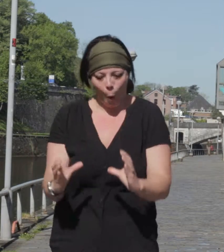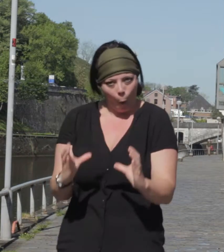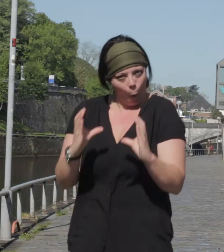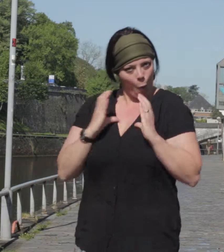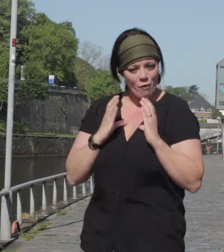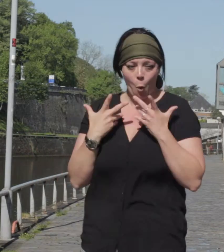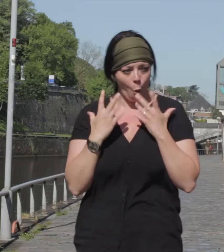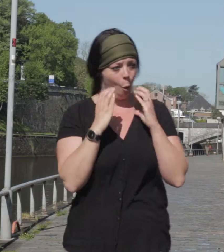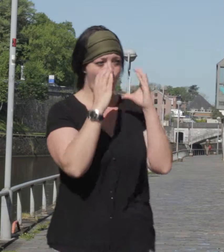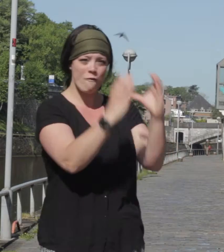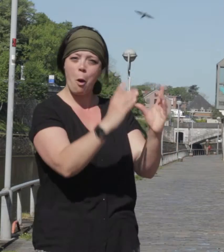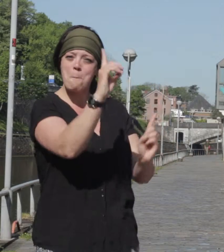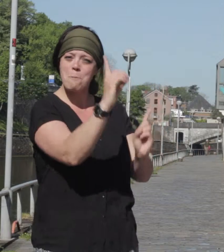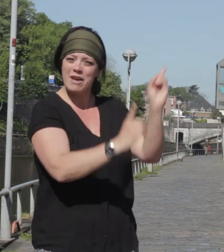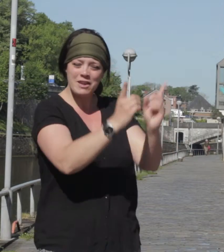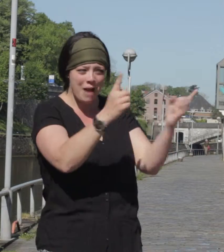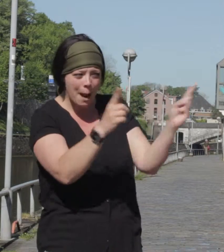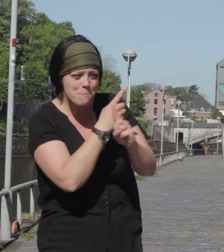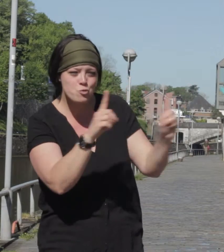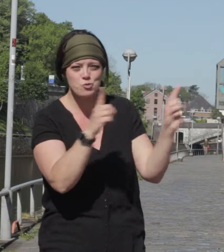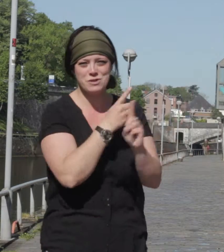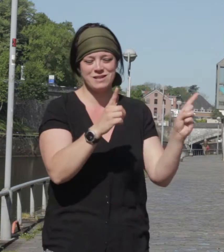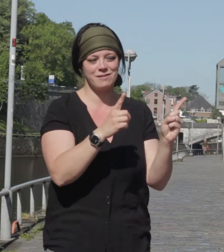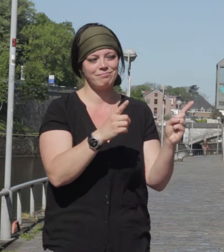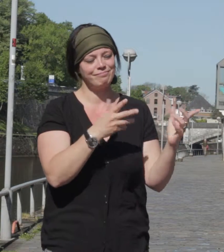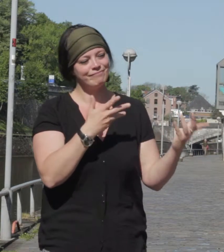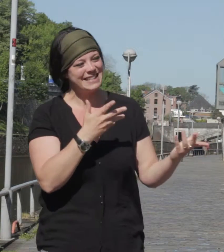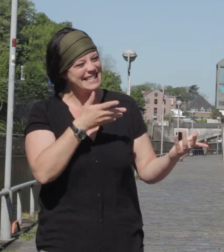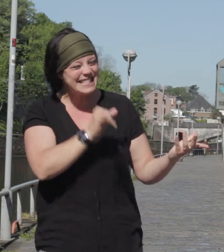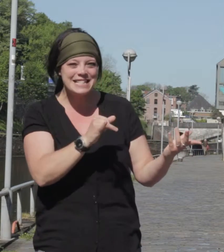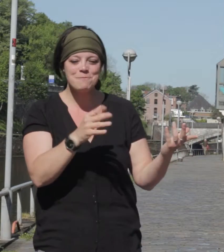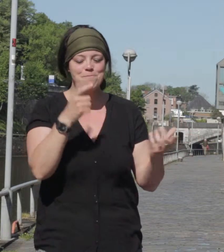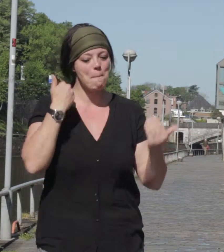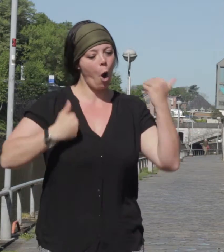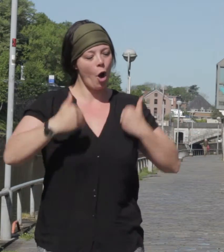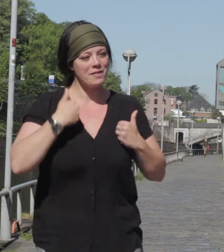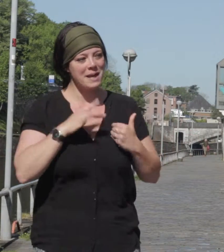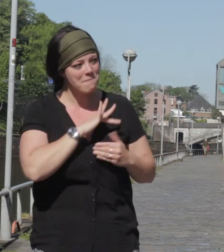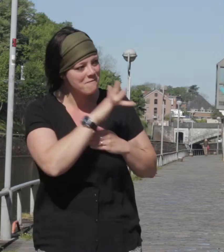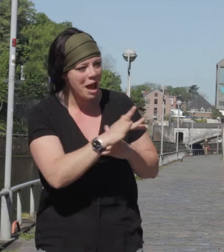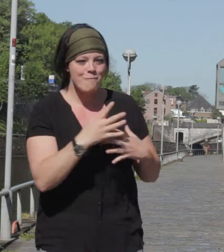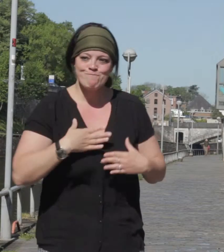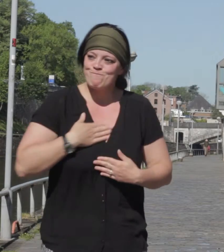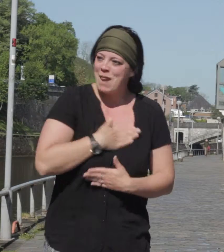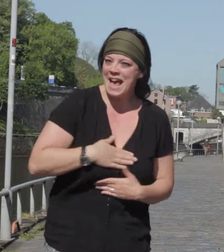vis-à-vis de ce type d'événement. Un festivalier conquis par notre projet sera sans doute plus confiant à l'idée de pousser les portes d'un